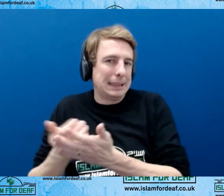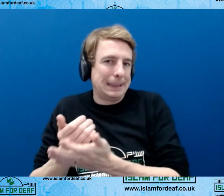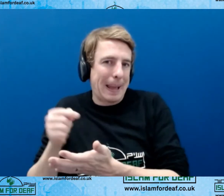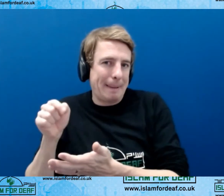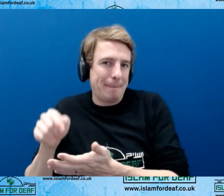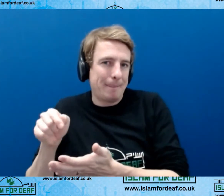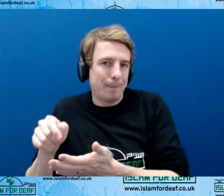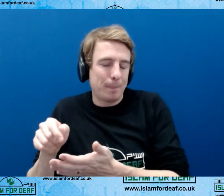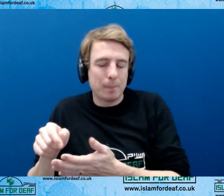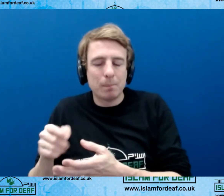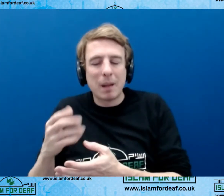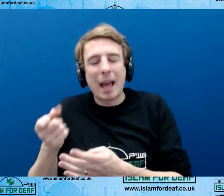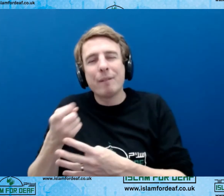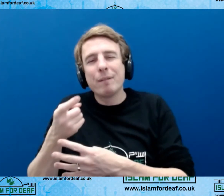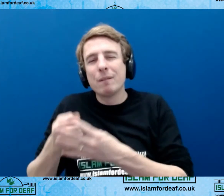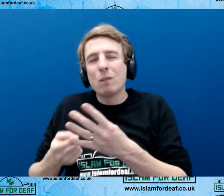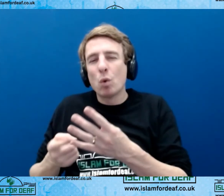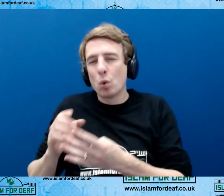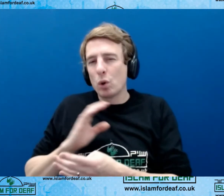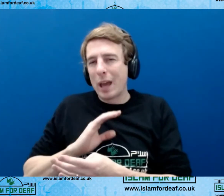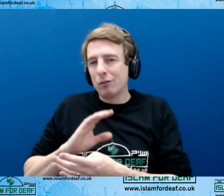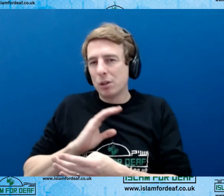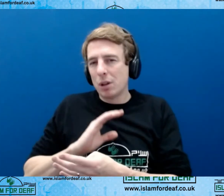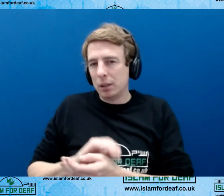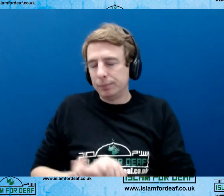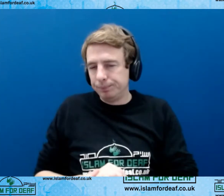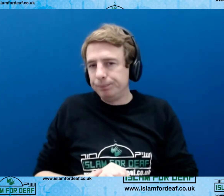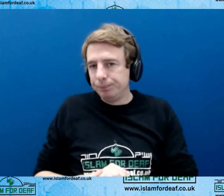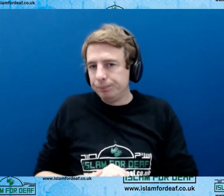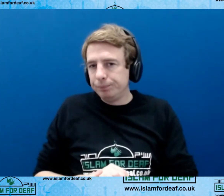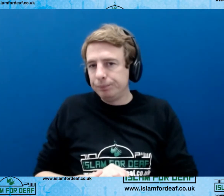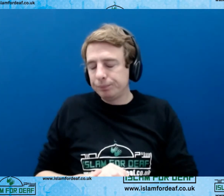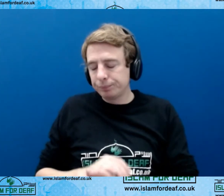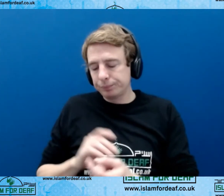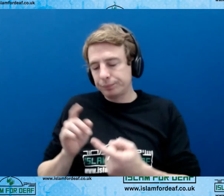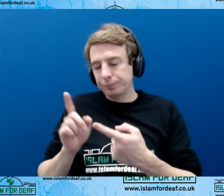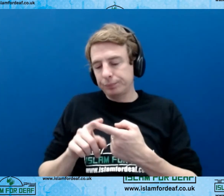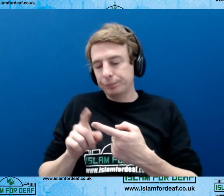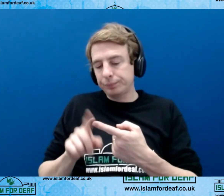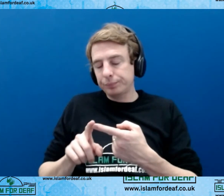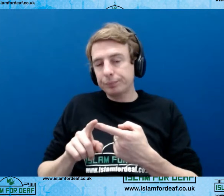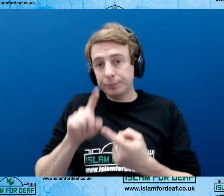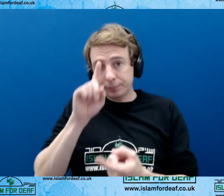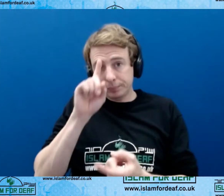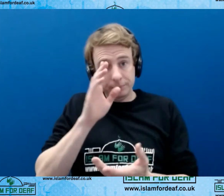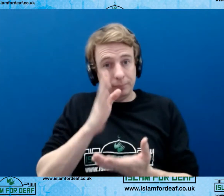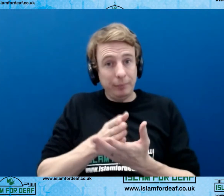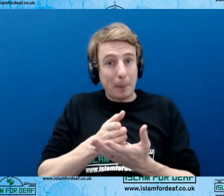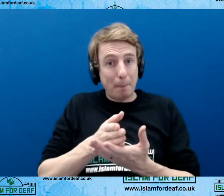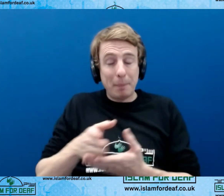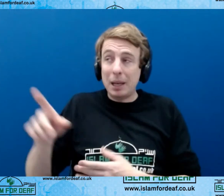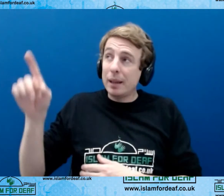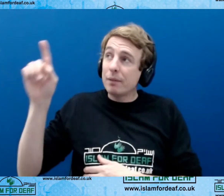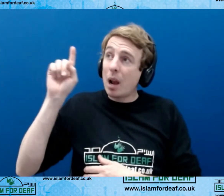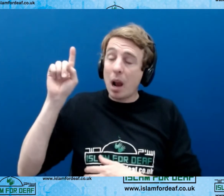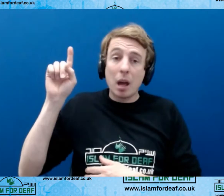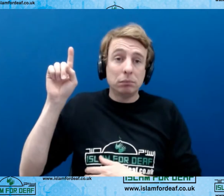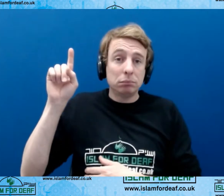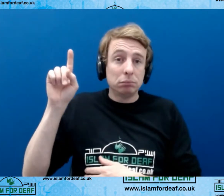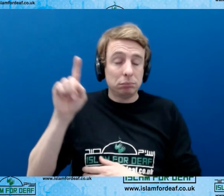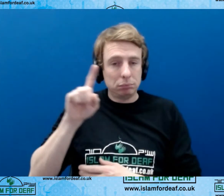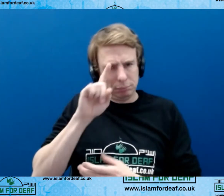عليه وسلم. Firstly, those who believe in Allah and His Messenger, peace and blessings be upon him.